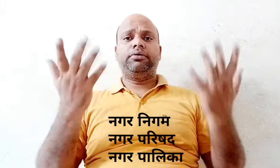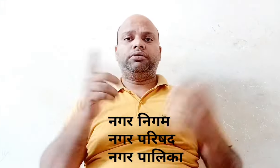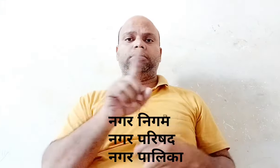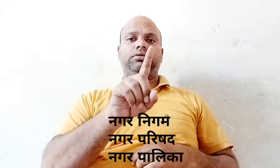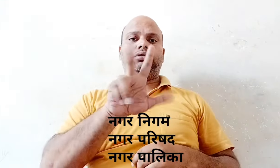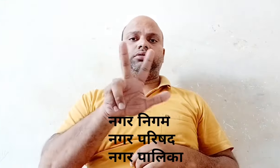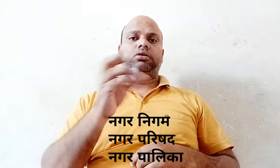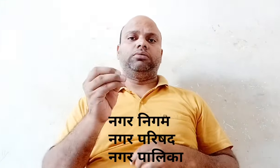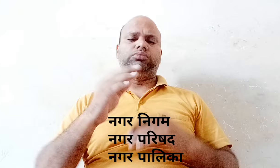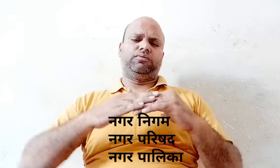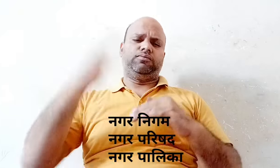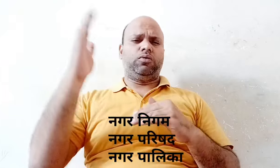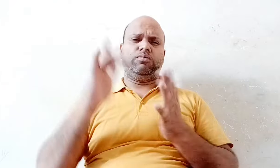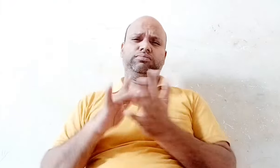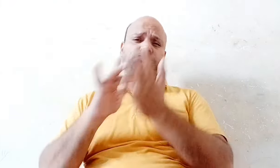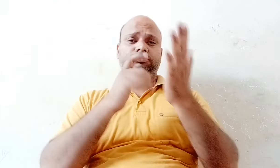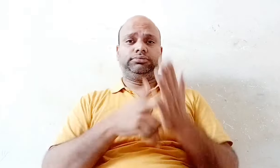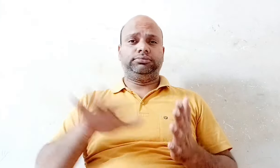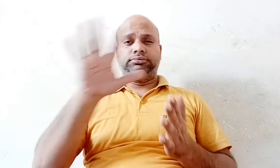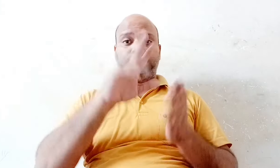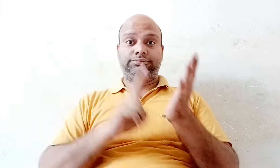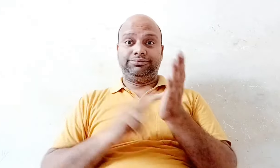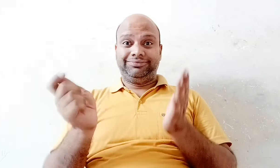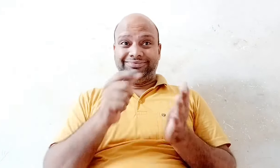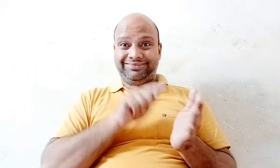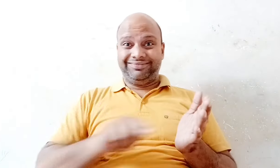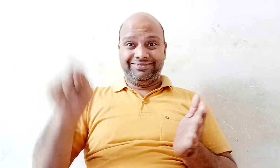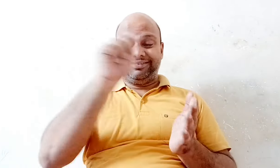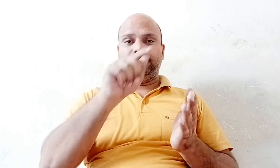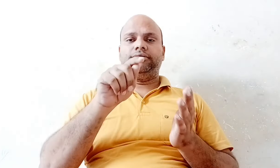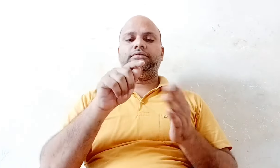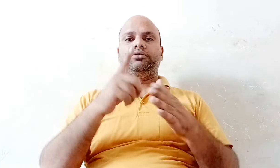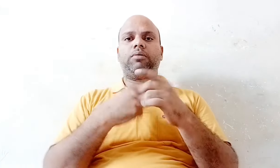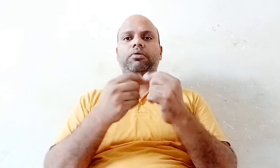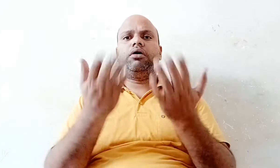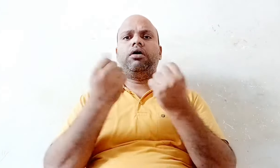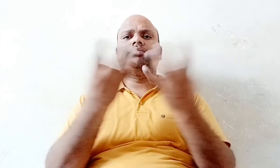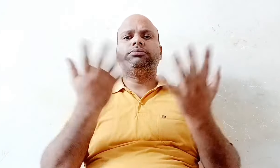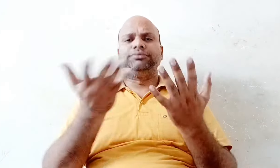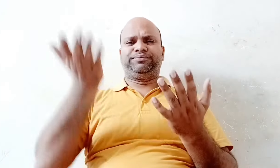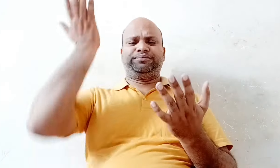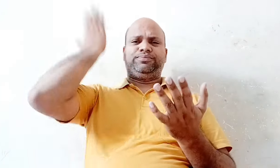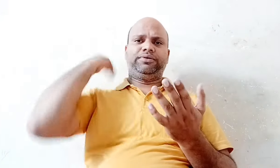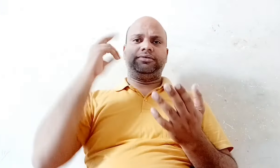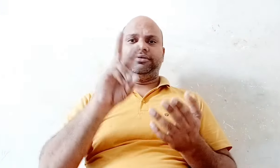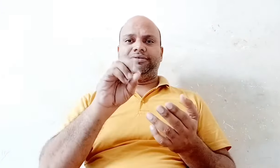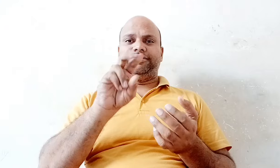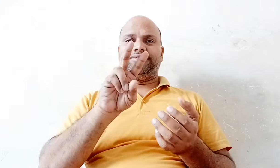Taiba para Apani Sreni unreserved, Yor, Athava reserved, EWS, OBCNC,